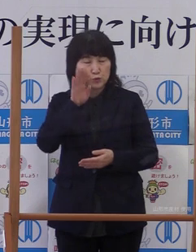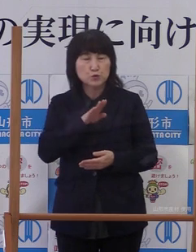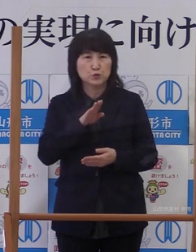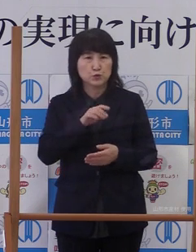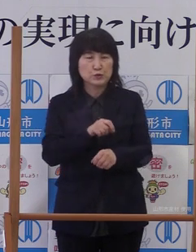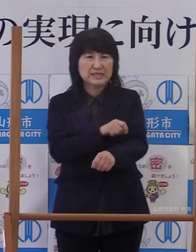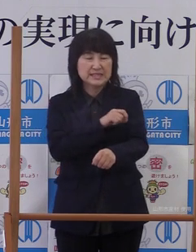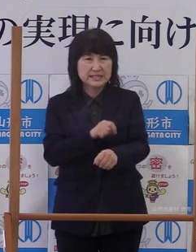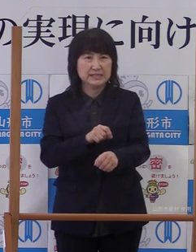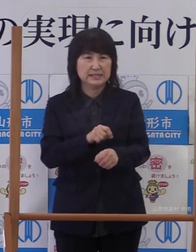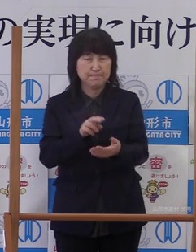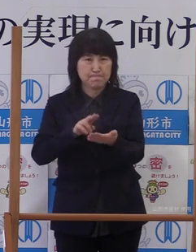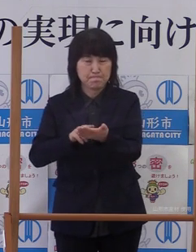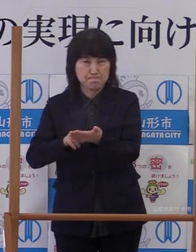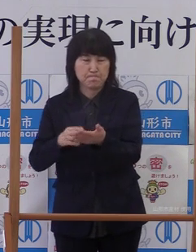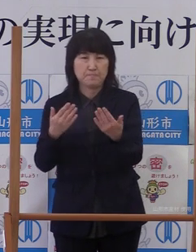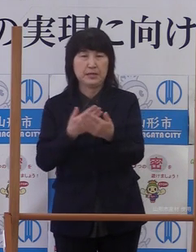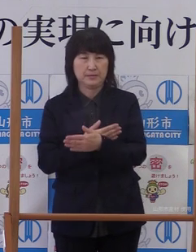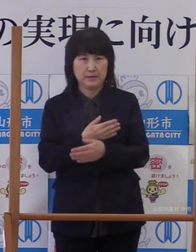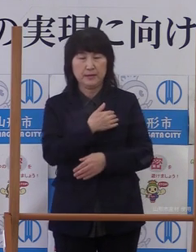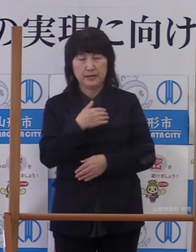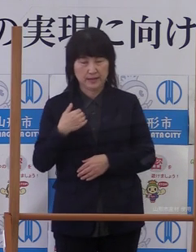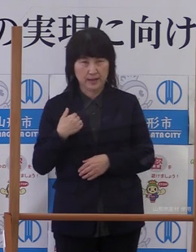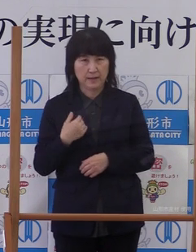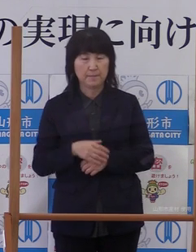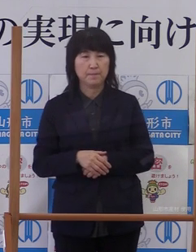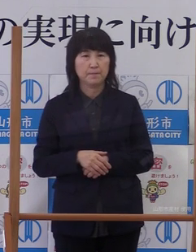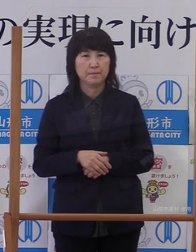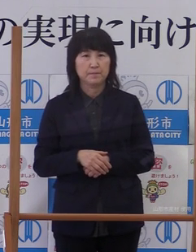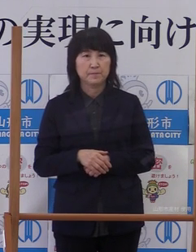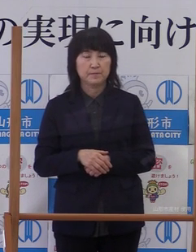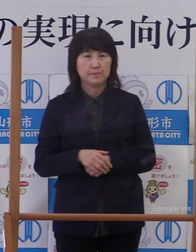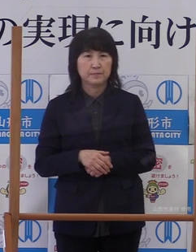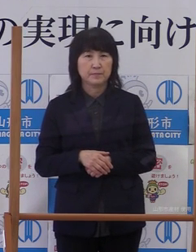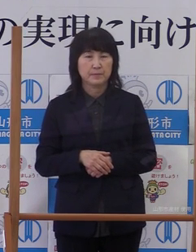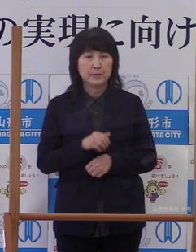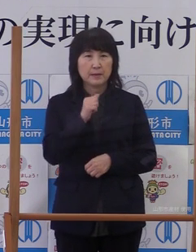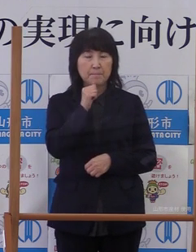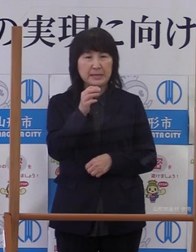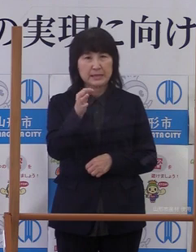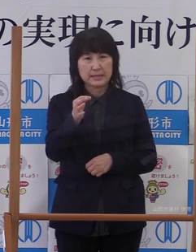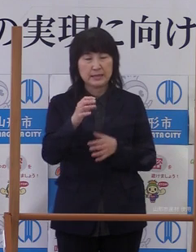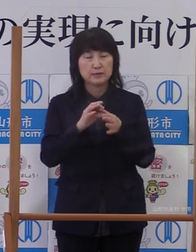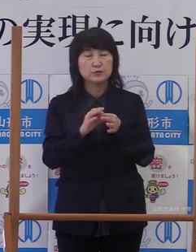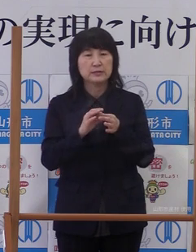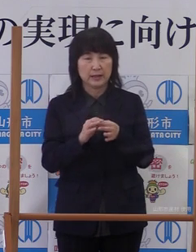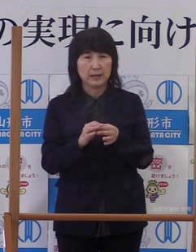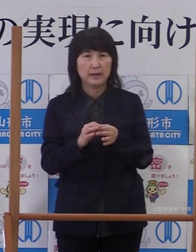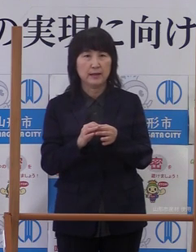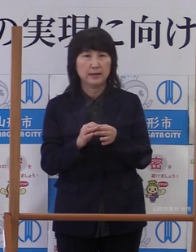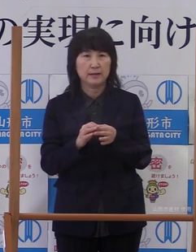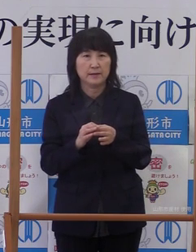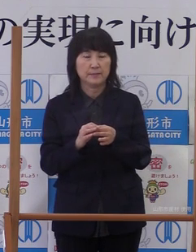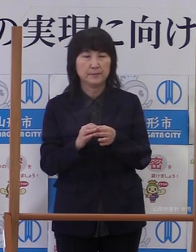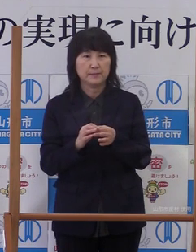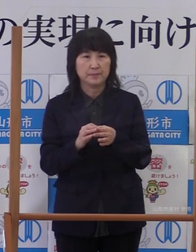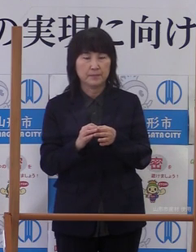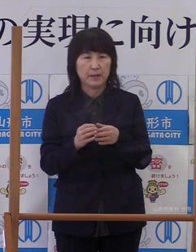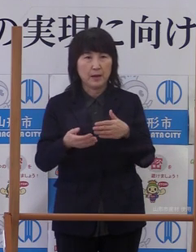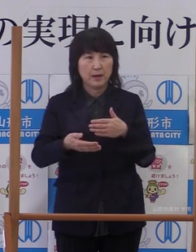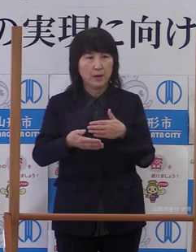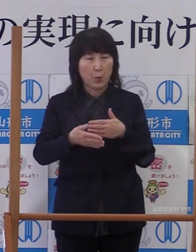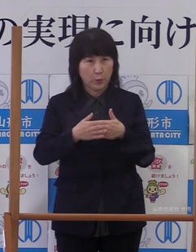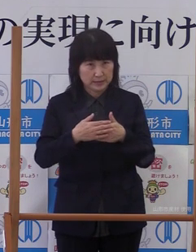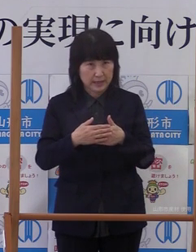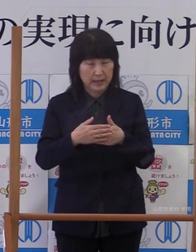正で行わせていただきましたけれども、まあ、そうしたこともございますので、予備費としてはですね、5000万円